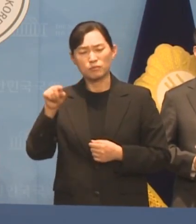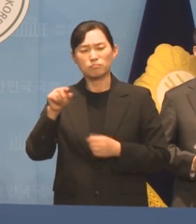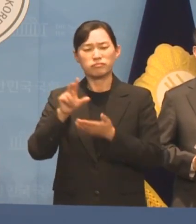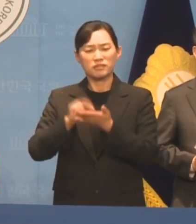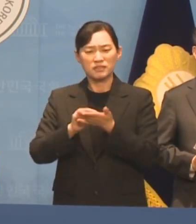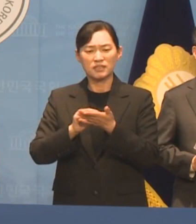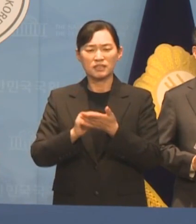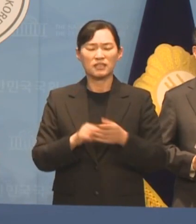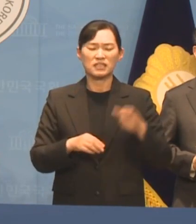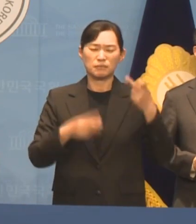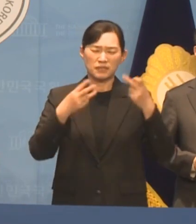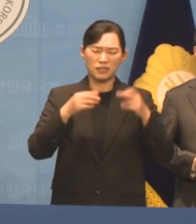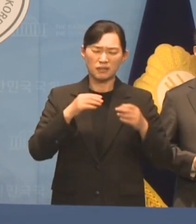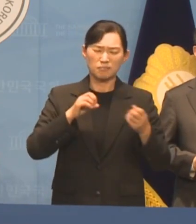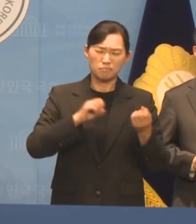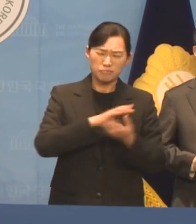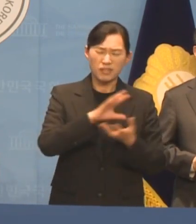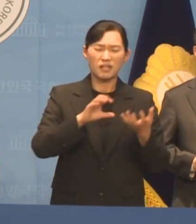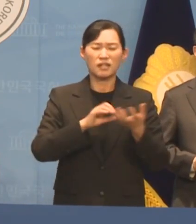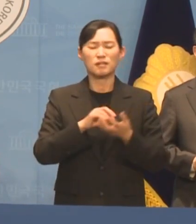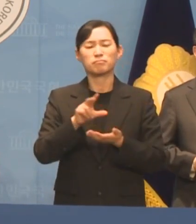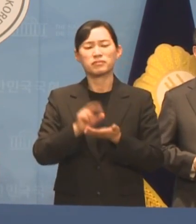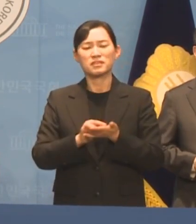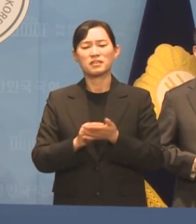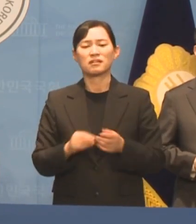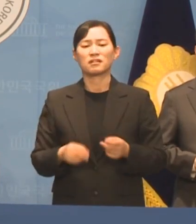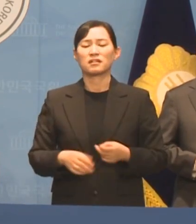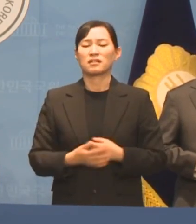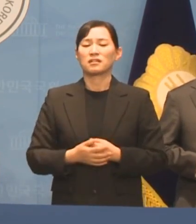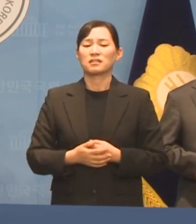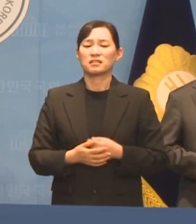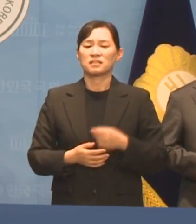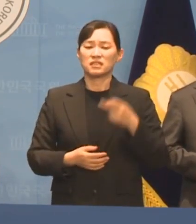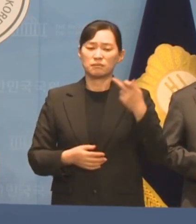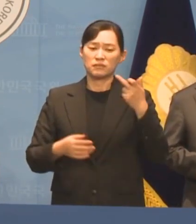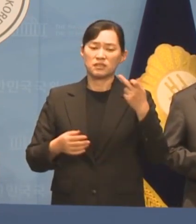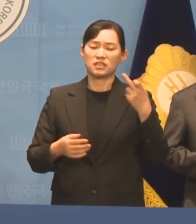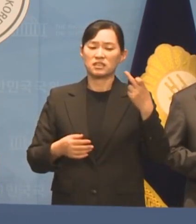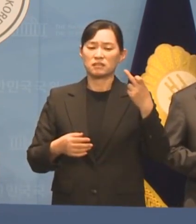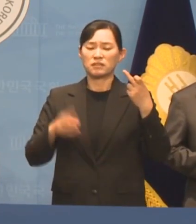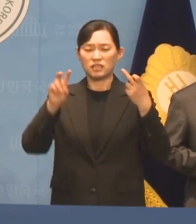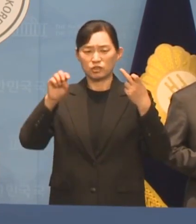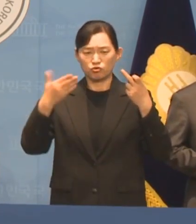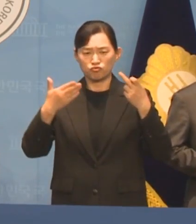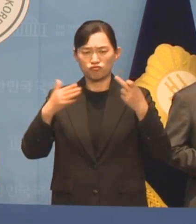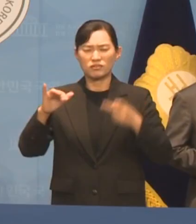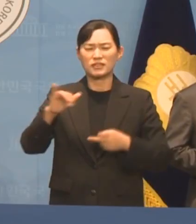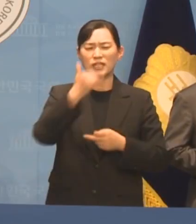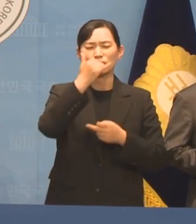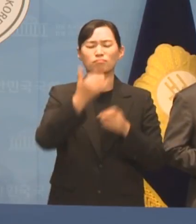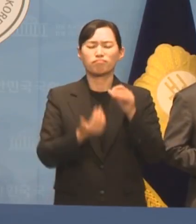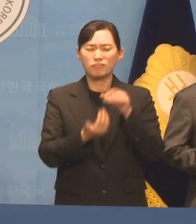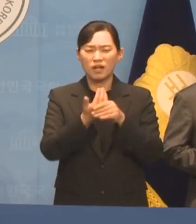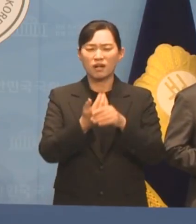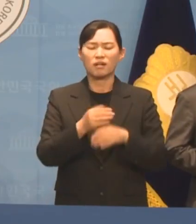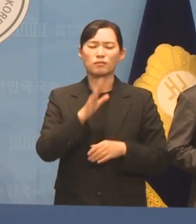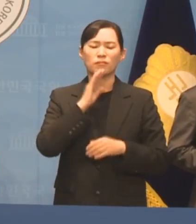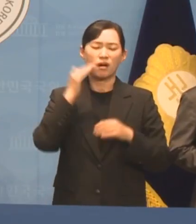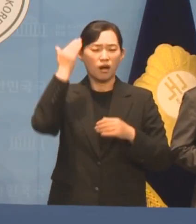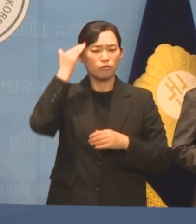12.3 내란 사태, 그리고 12.29 제주항공 참사에 이르기까지 국내